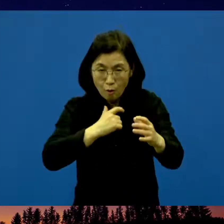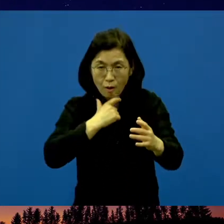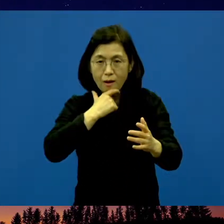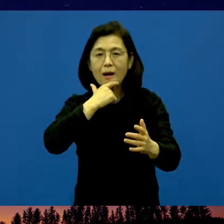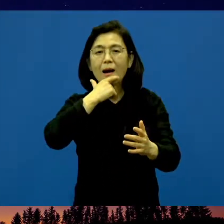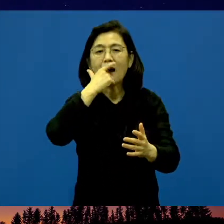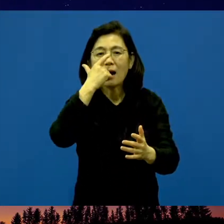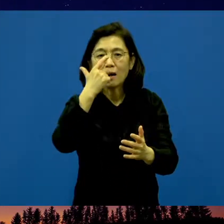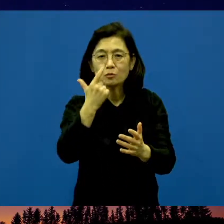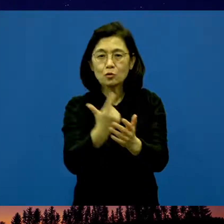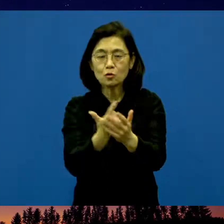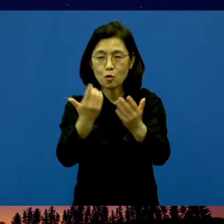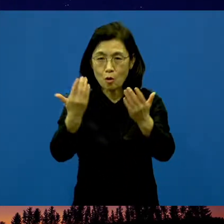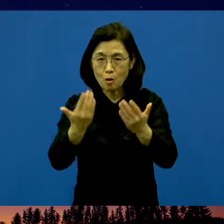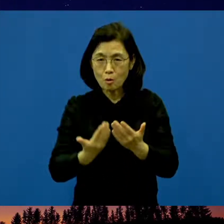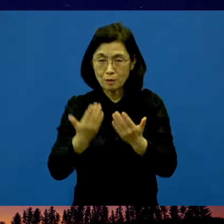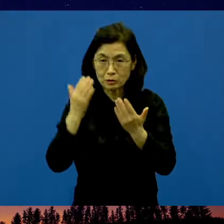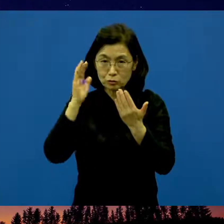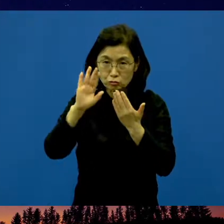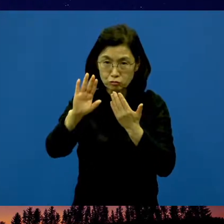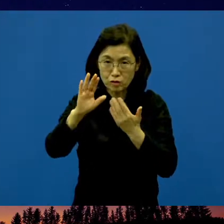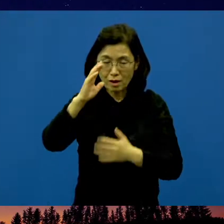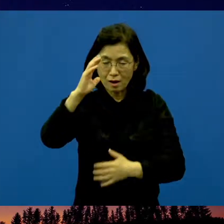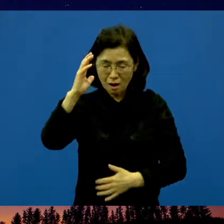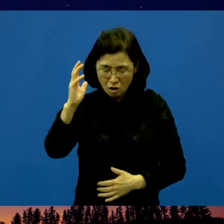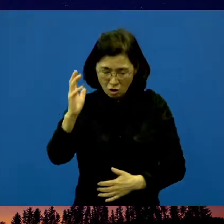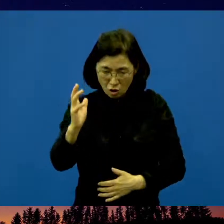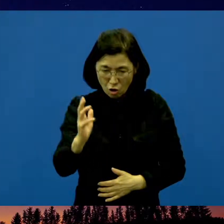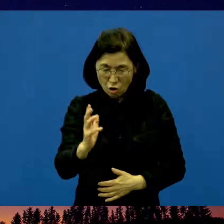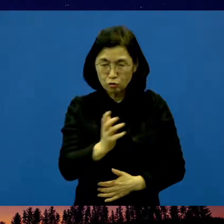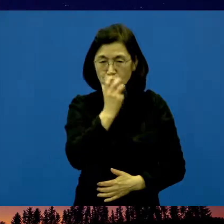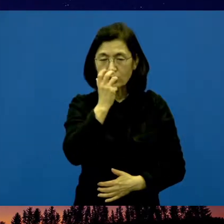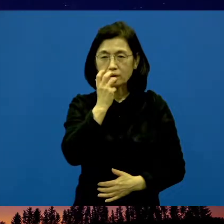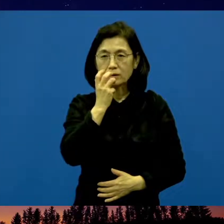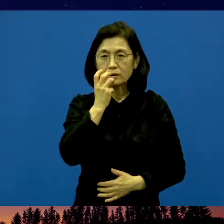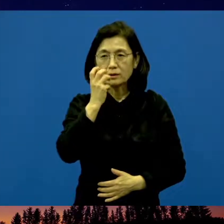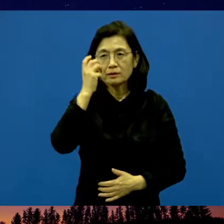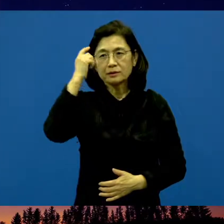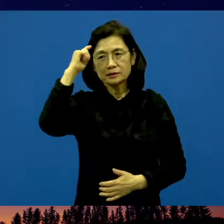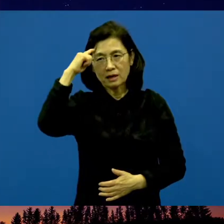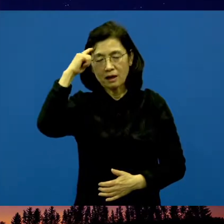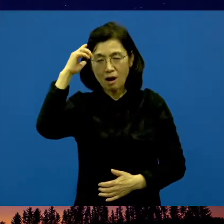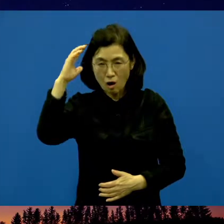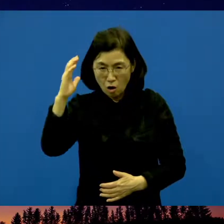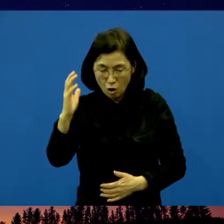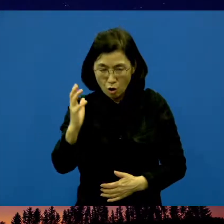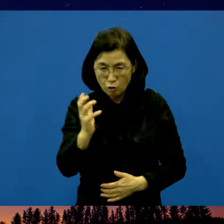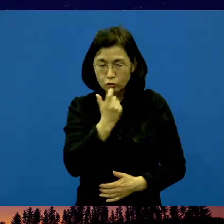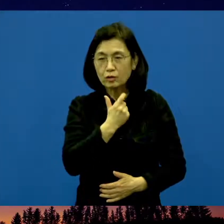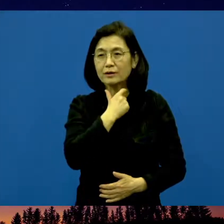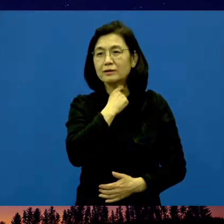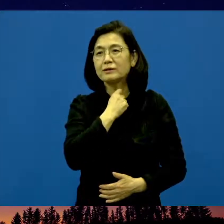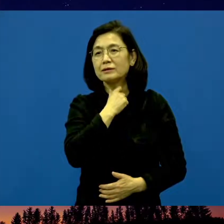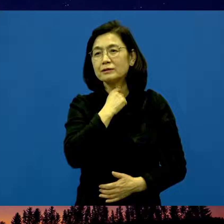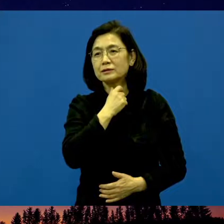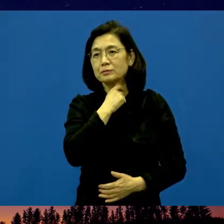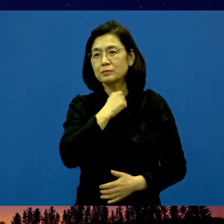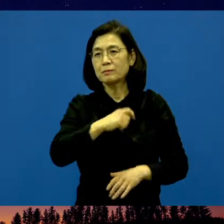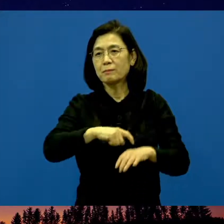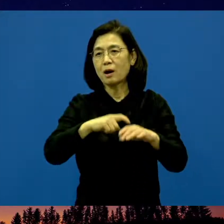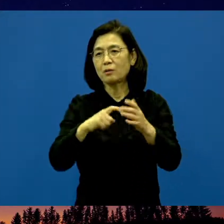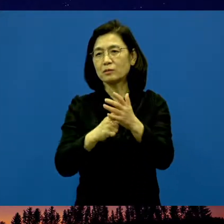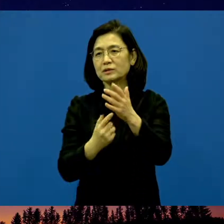막 살아나면서 뭔가 거룩한 소원, 이전에는 생각하지 않았던 것들이 막 떠오르기 시작하고 대충 살고 싶지 않은지